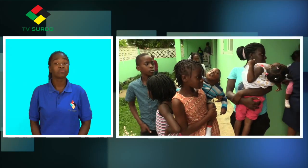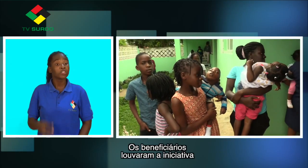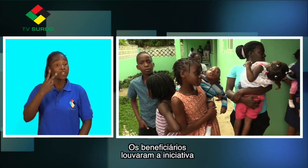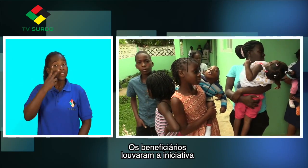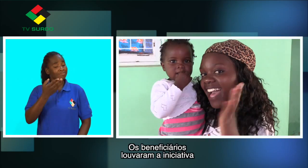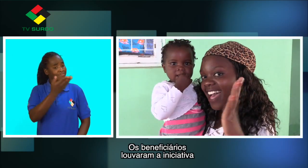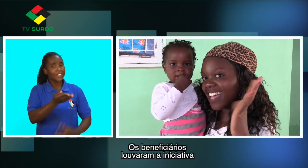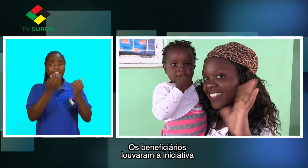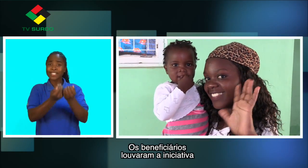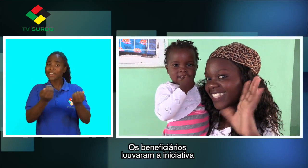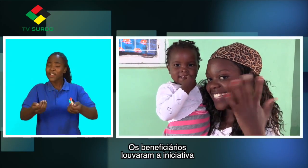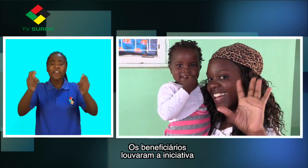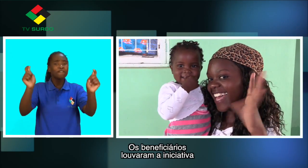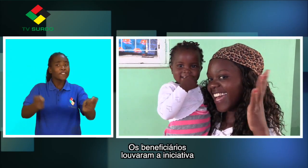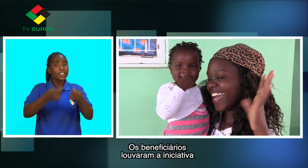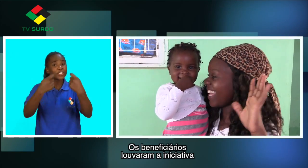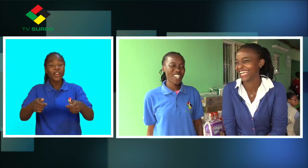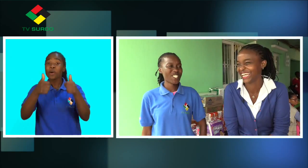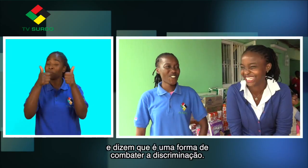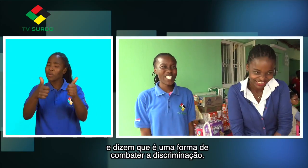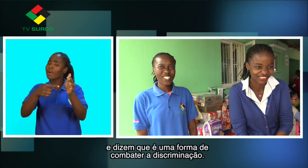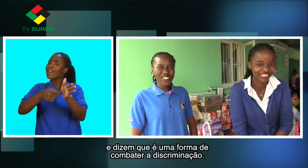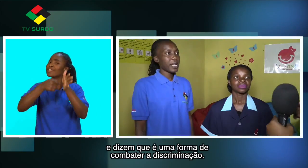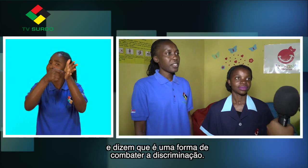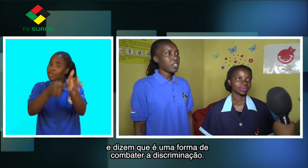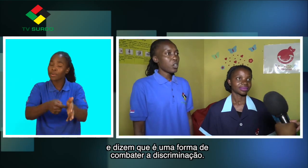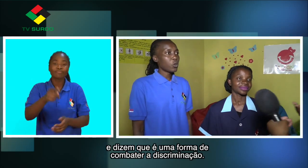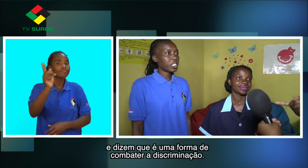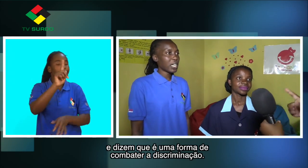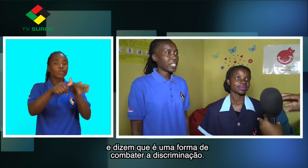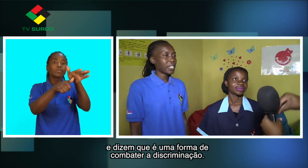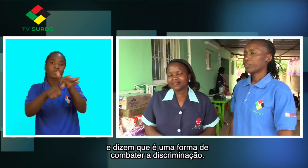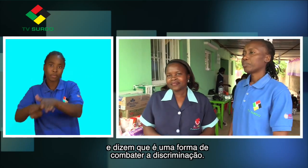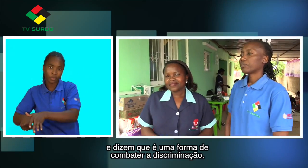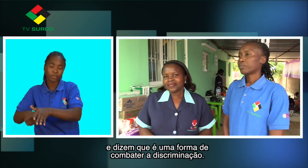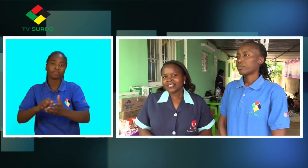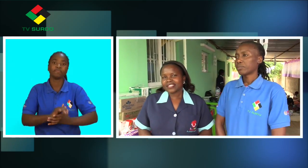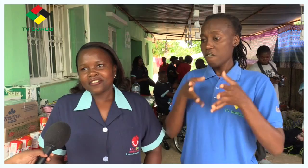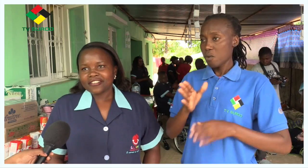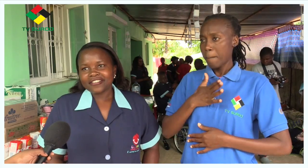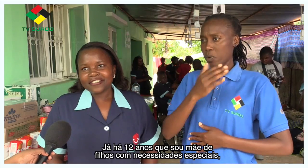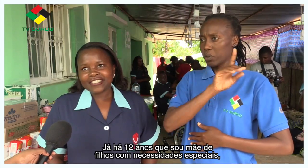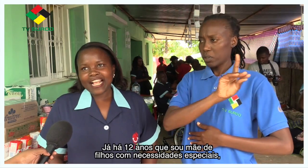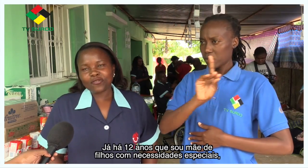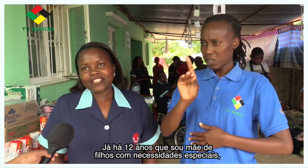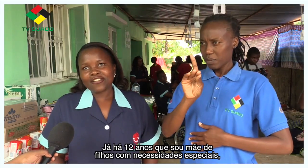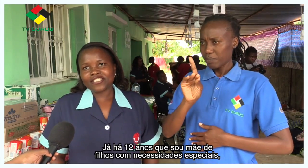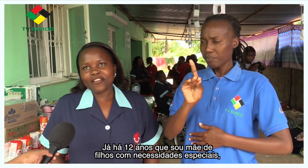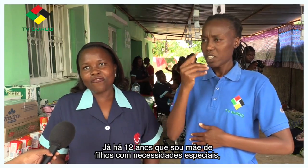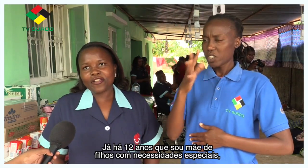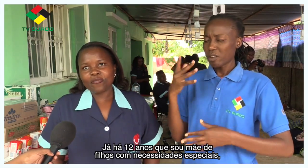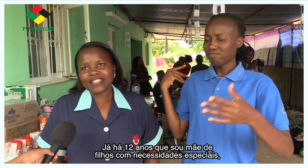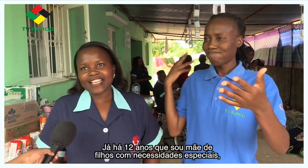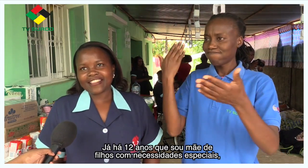Os beneficiários levaram a iniciativa e dizem que é uma forma de combater a discriminação. E já há 12